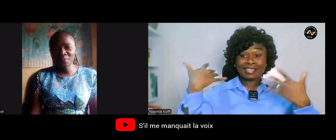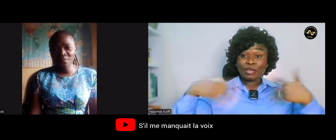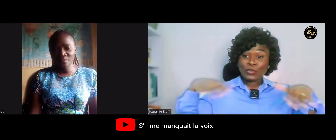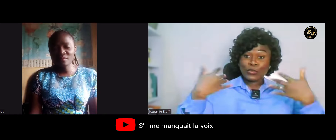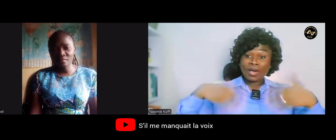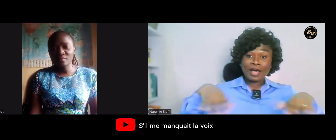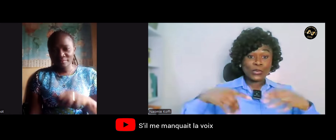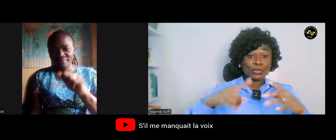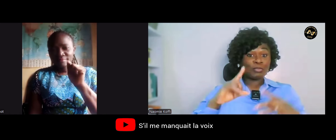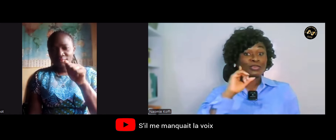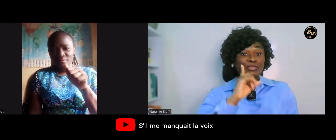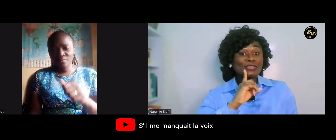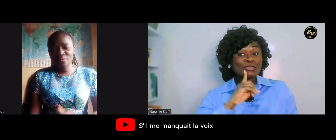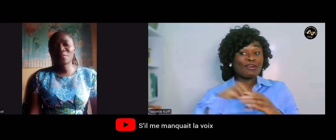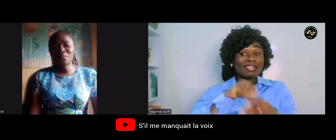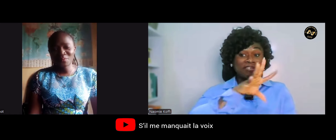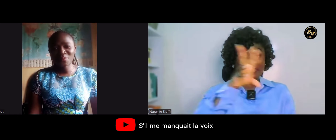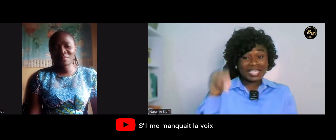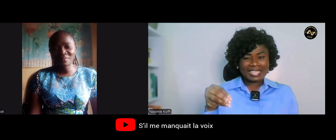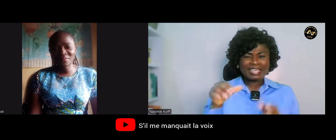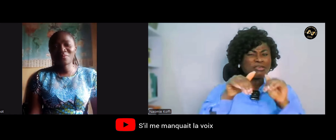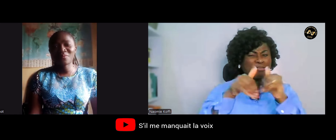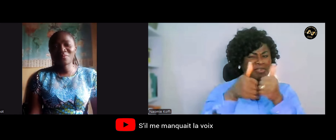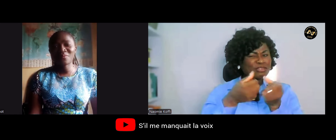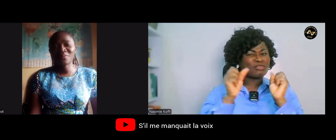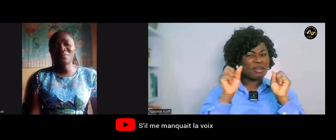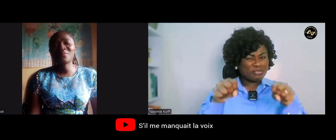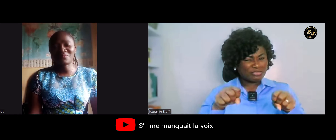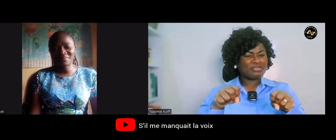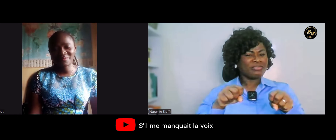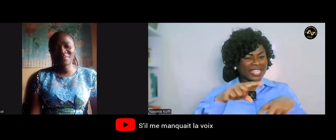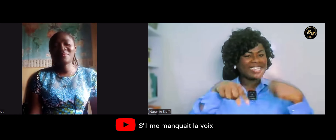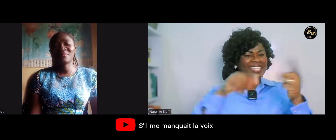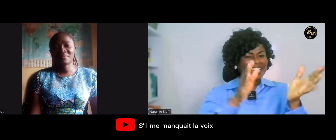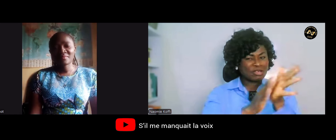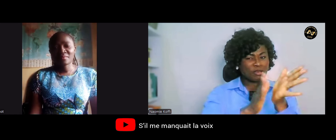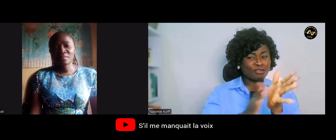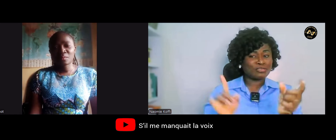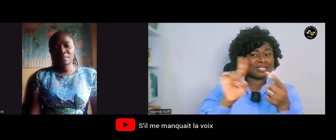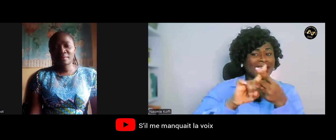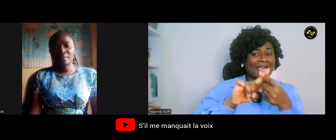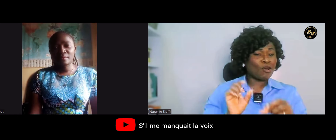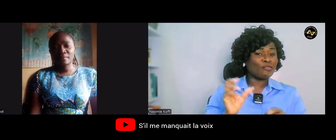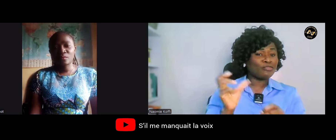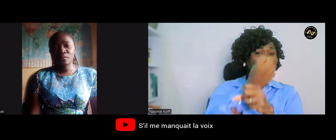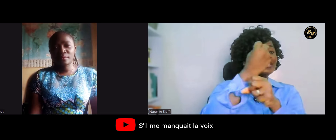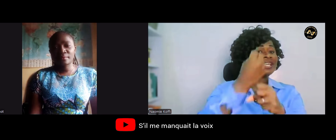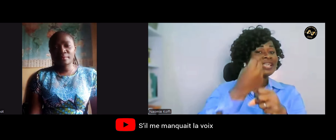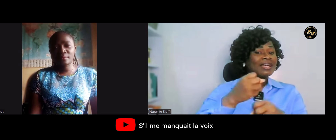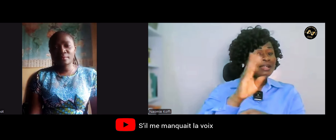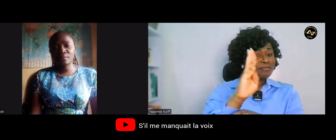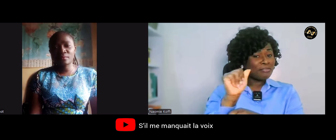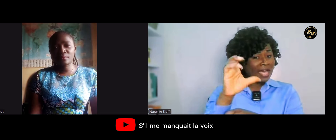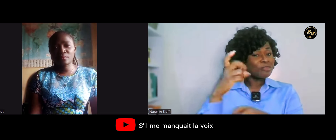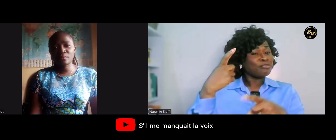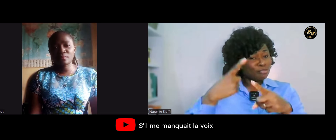Bac+5. Waouh, pour une sourde en Afrique. Comment est-ce que tu as pu aller à l'école jusqu'à obtenir